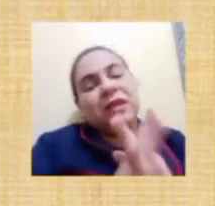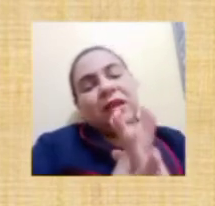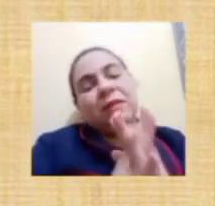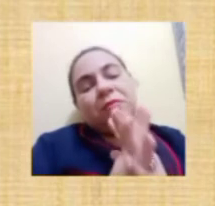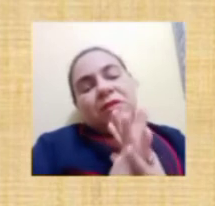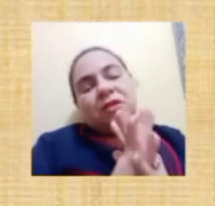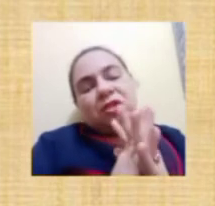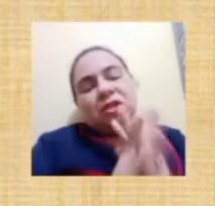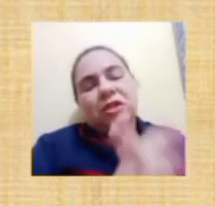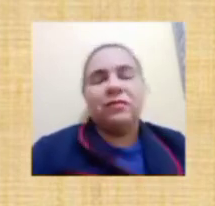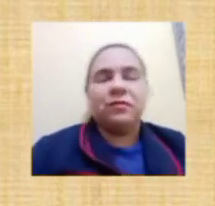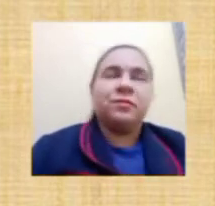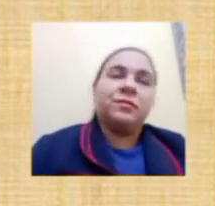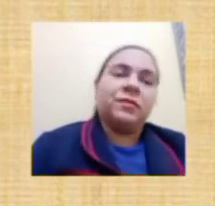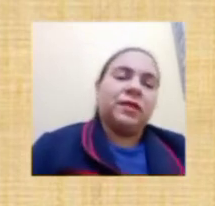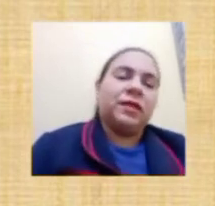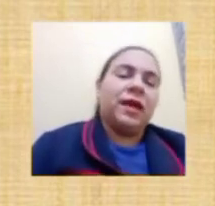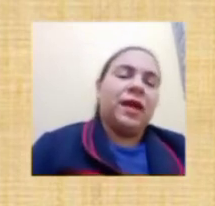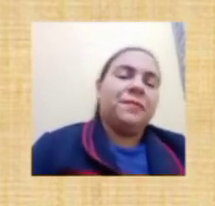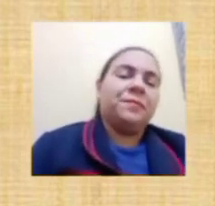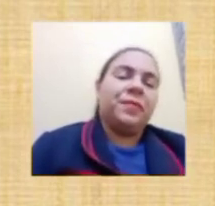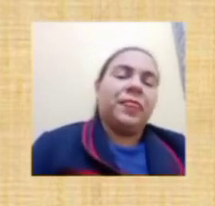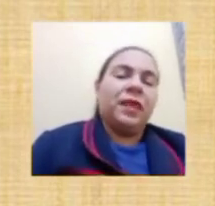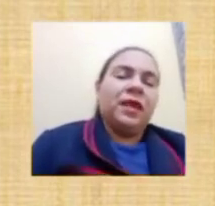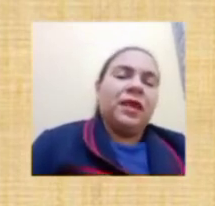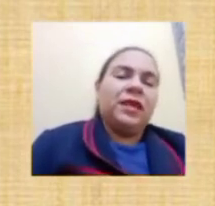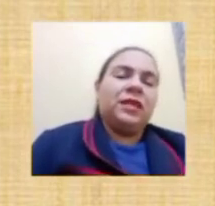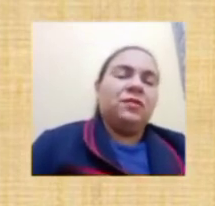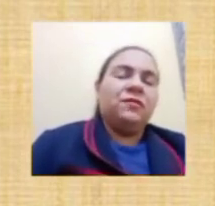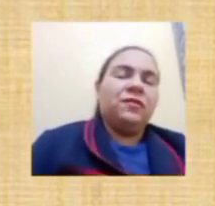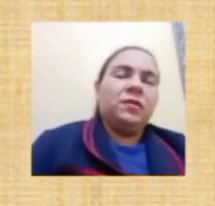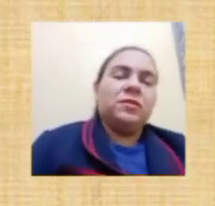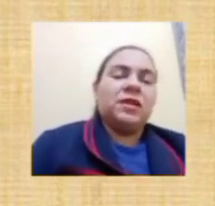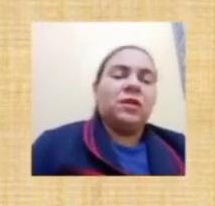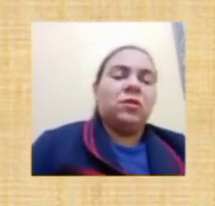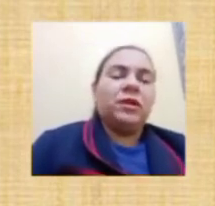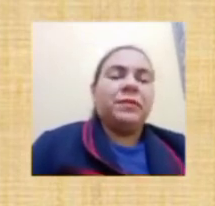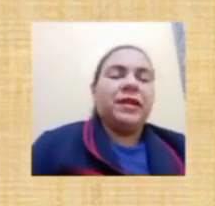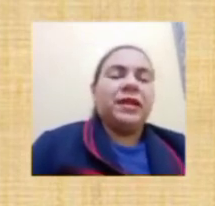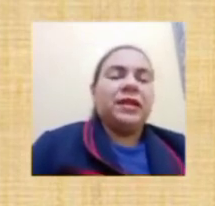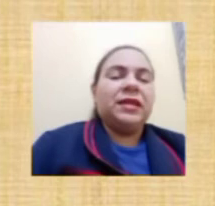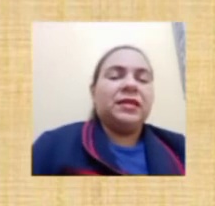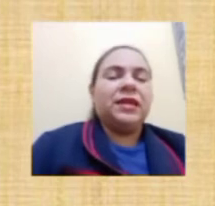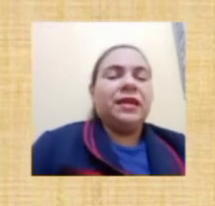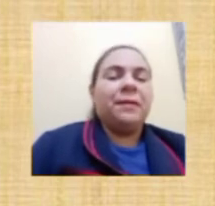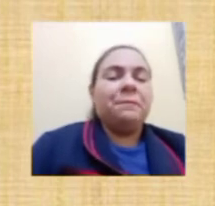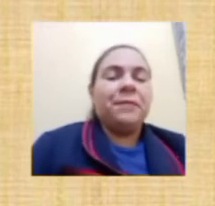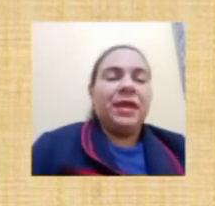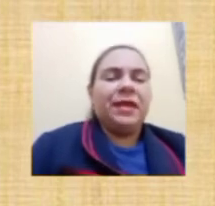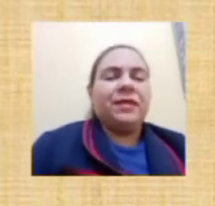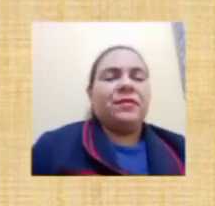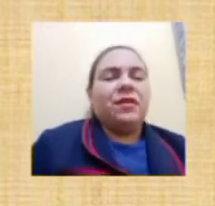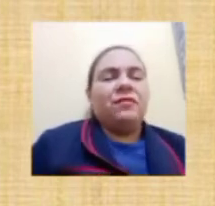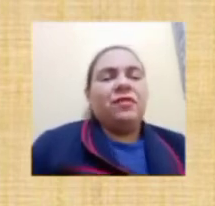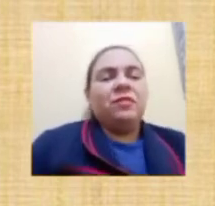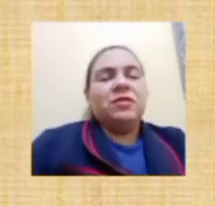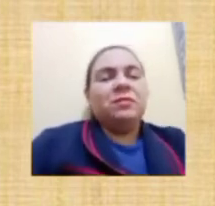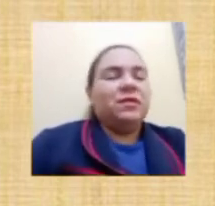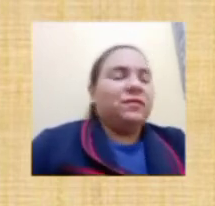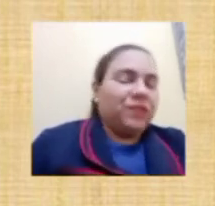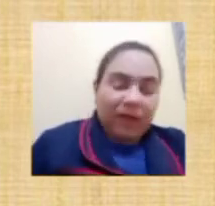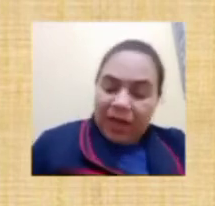é igual a 26. Você já sabe, né, que quando o número não vem